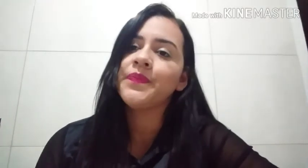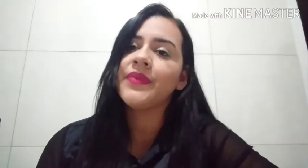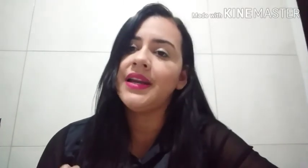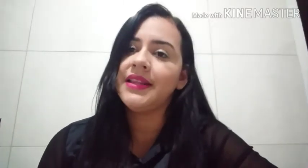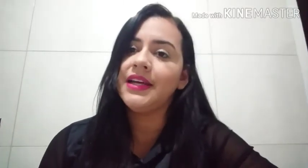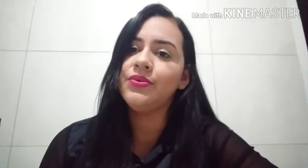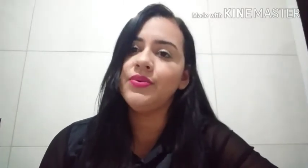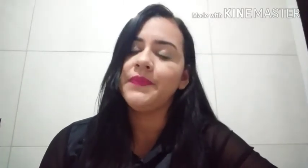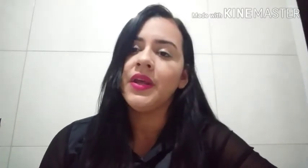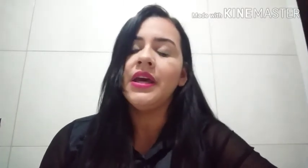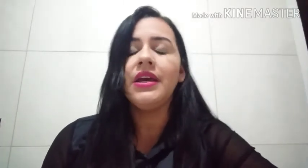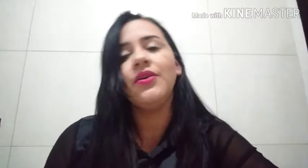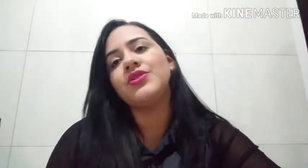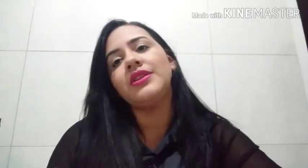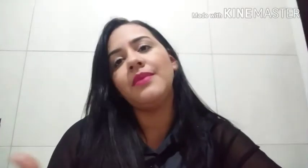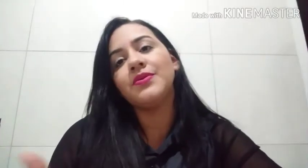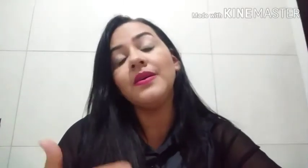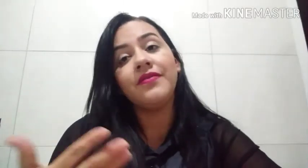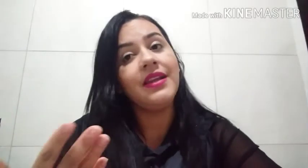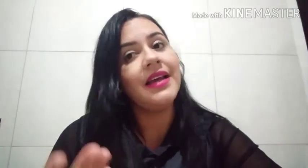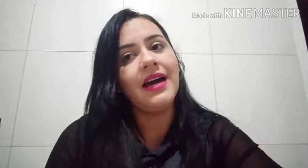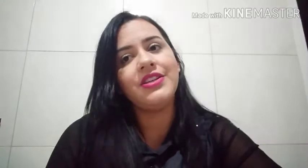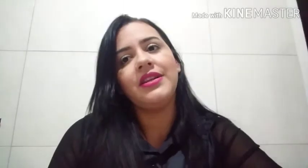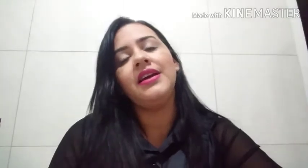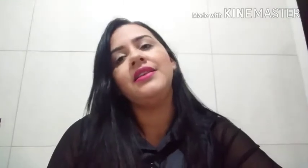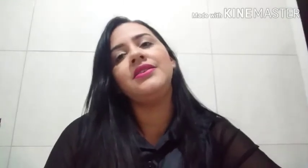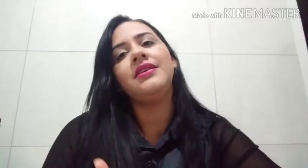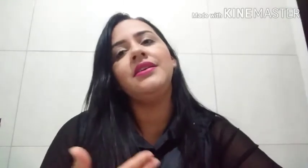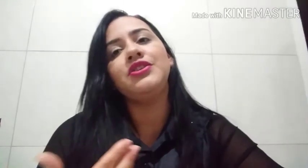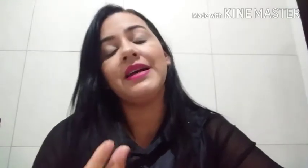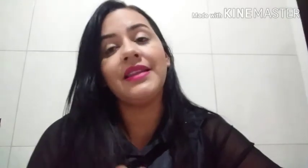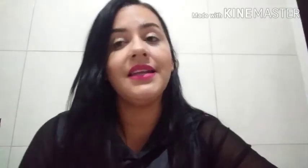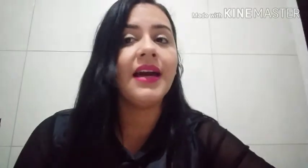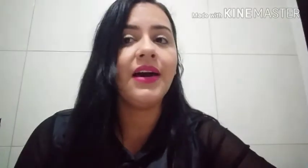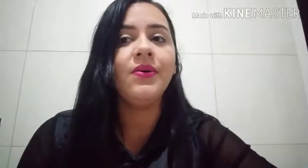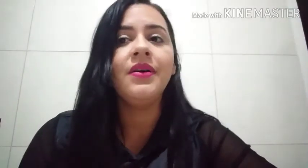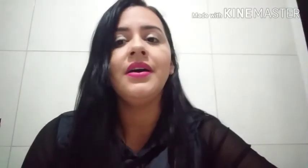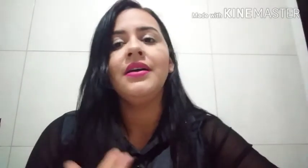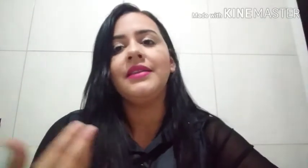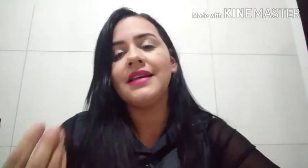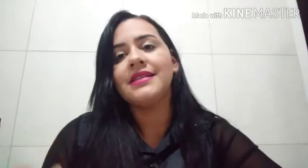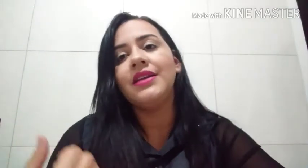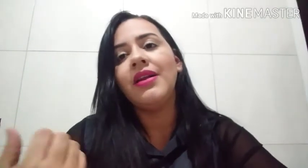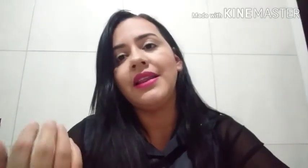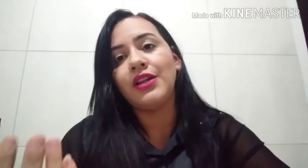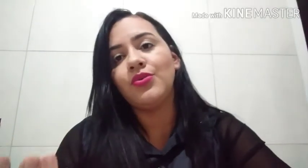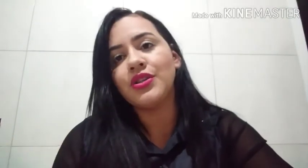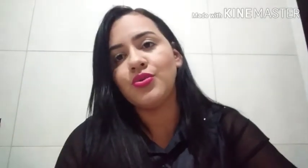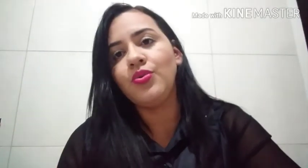a literatura. E hoje temos uma infinidade, né, de material trazendo a literatura surda,